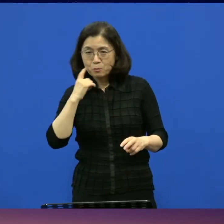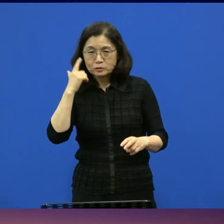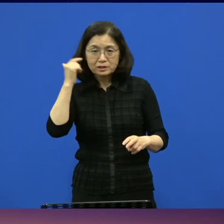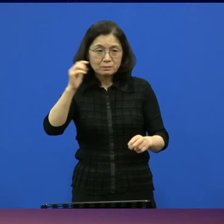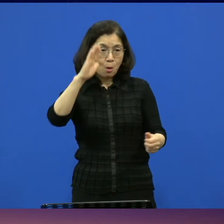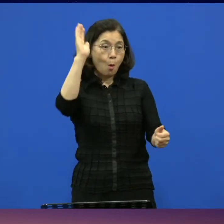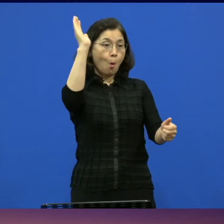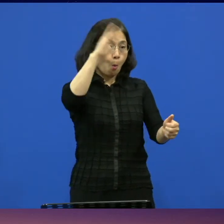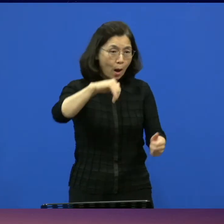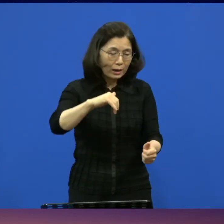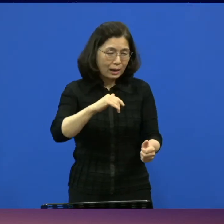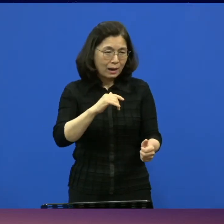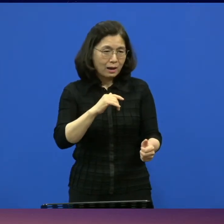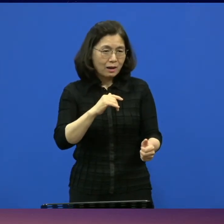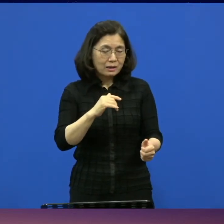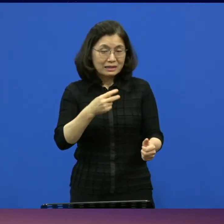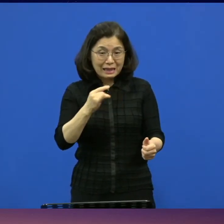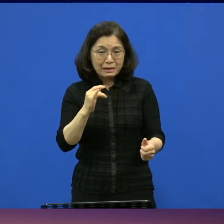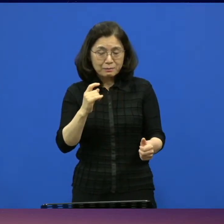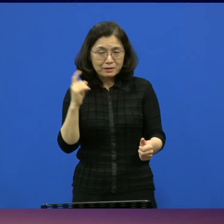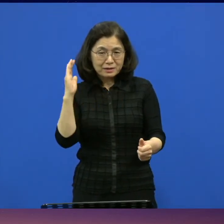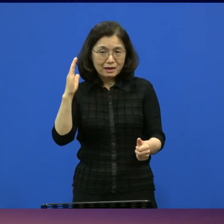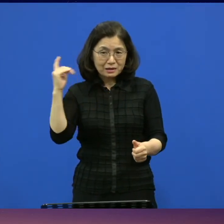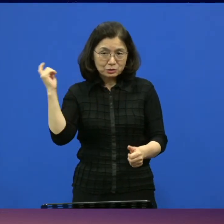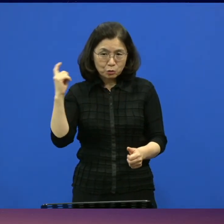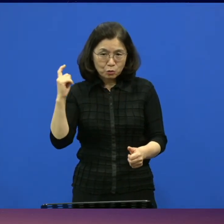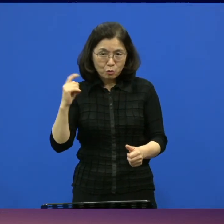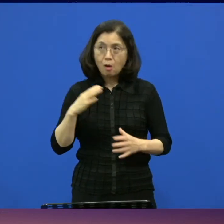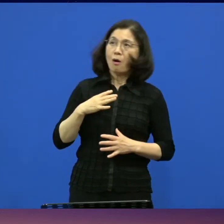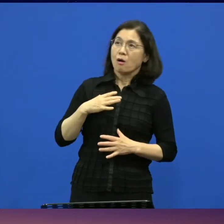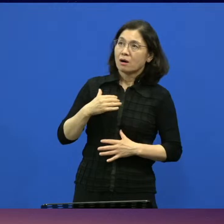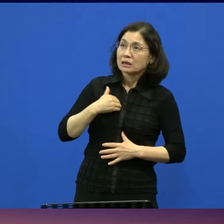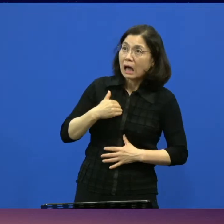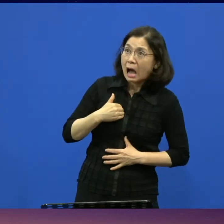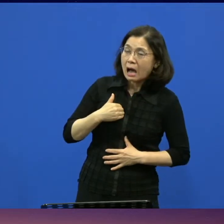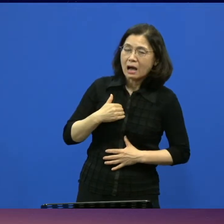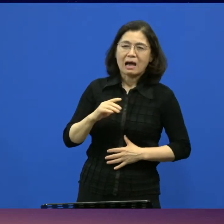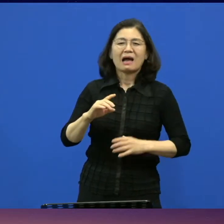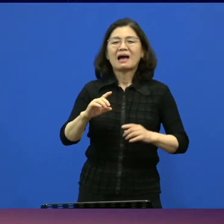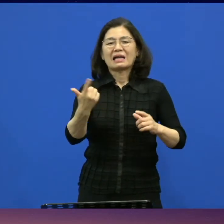자기가 아니고 기회가 왔구나 하고 뛰는데 데이빗 다른 데이빗이야.